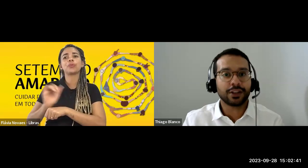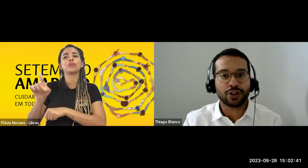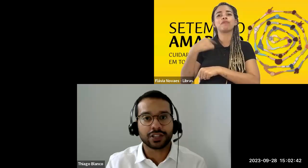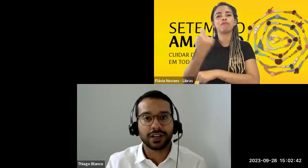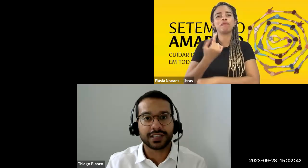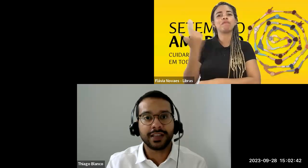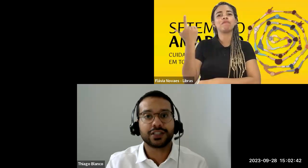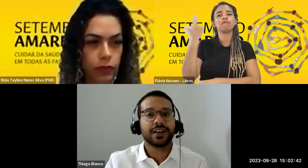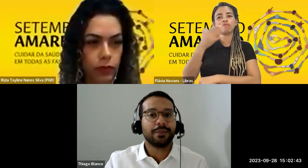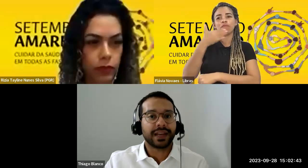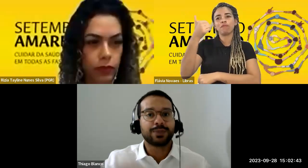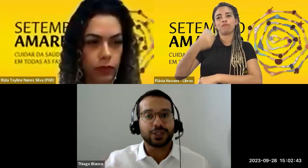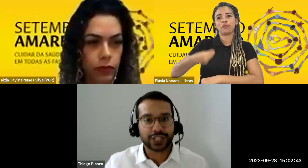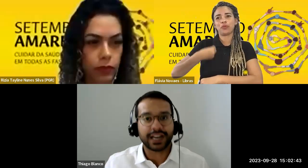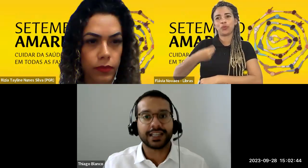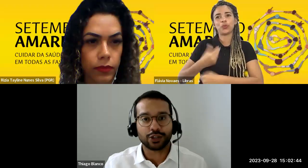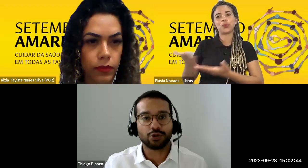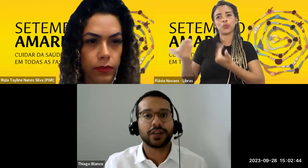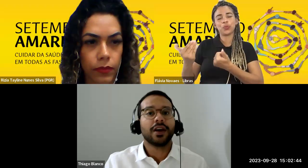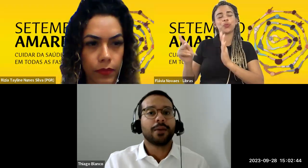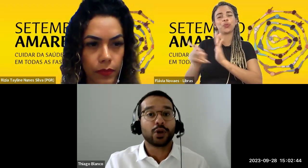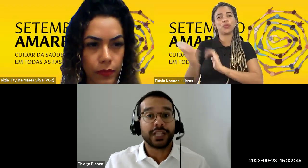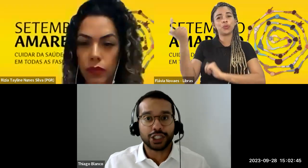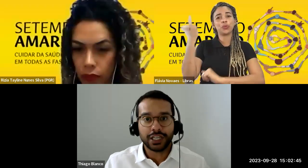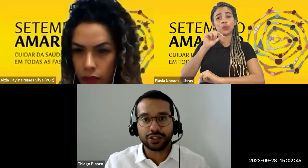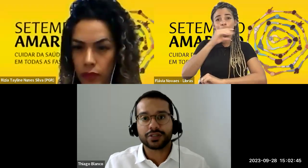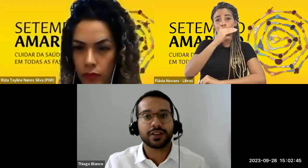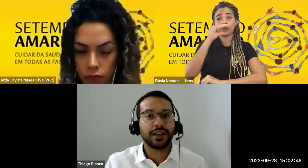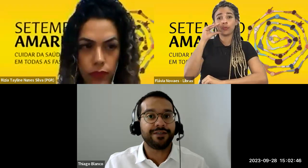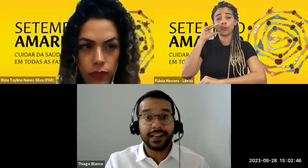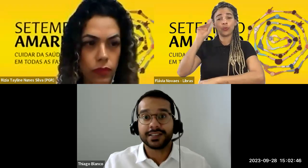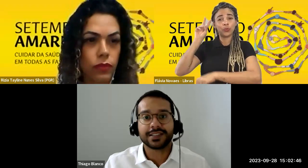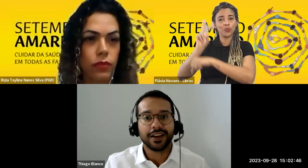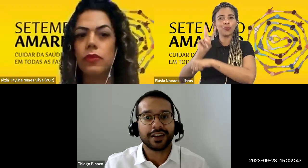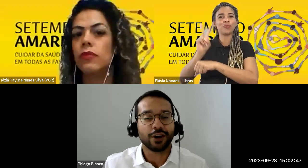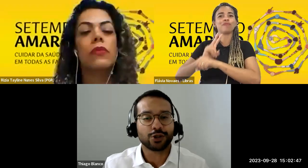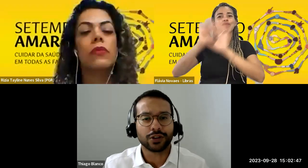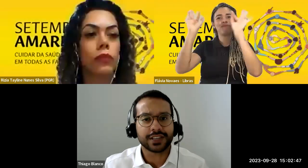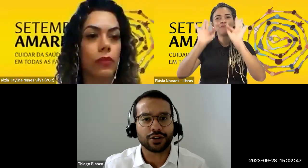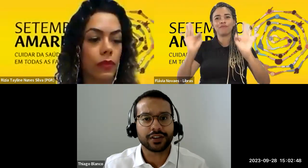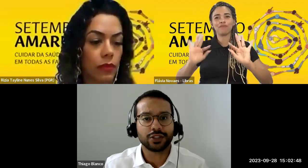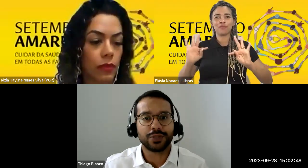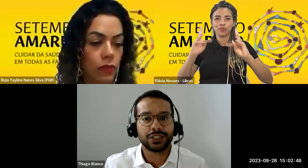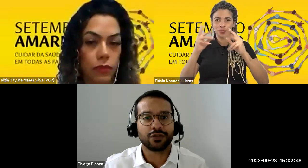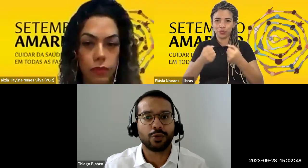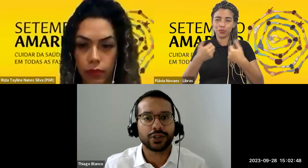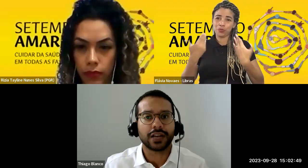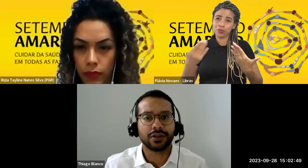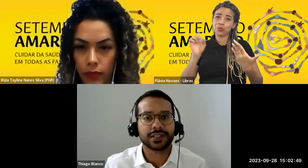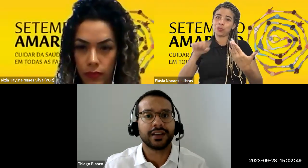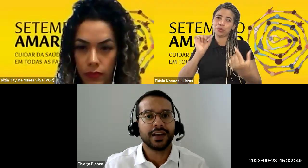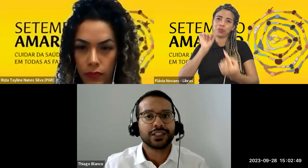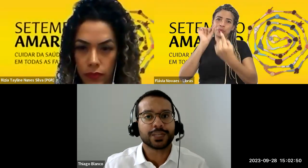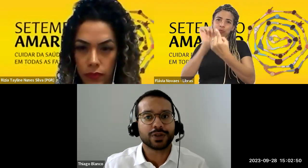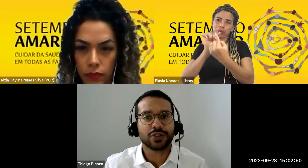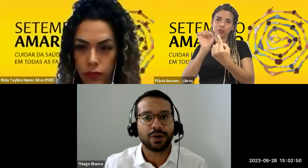a vida dos nossos adolescentes, para que eles possam chegar na idade adulta protegidos e felizes, que afinal de contas esse é o nosso grande objetivo como